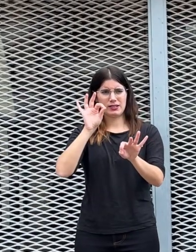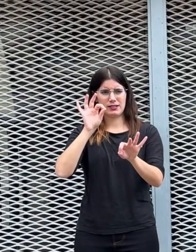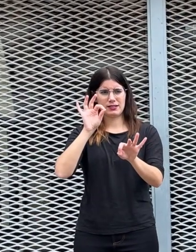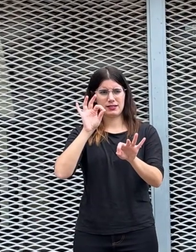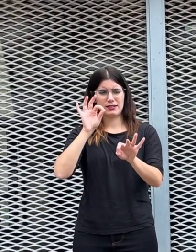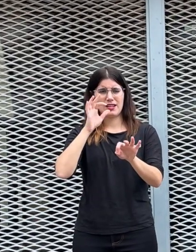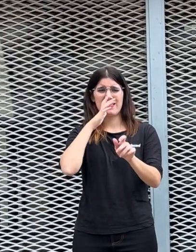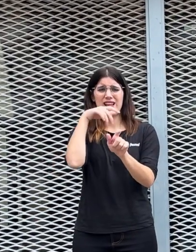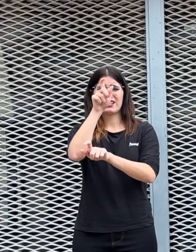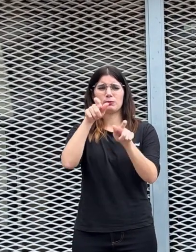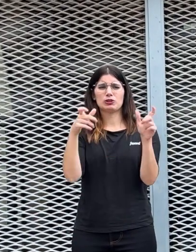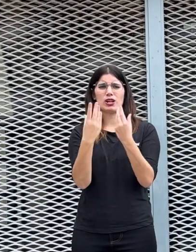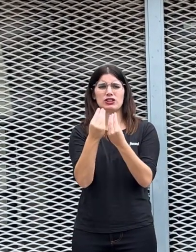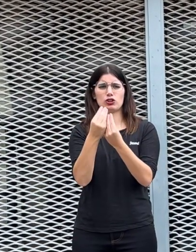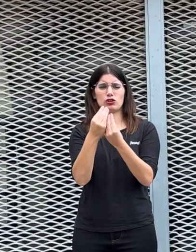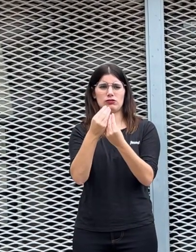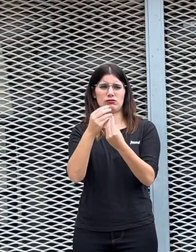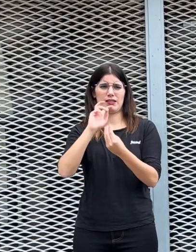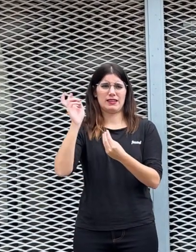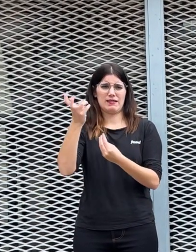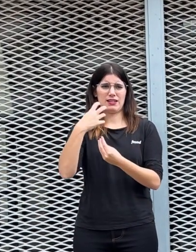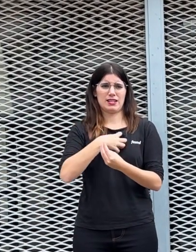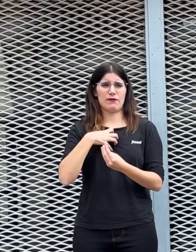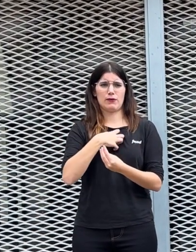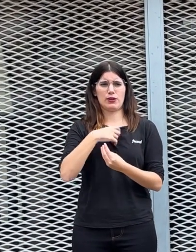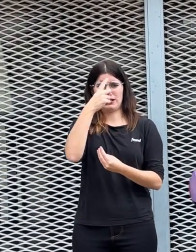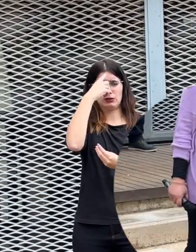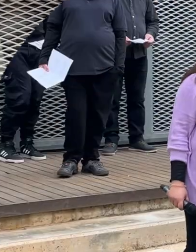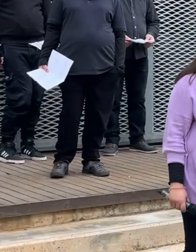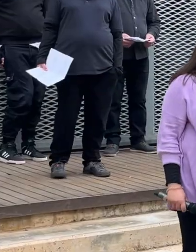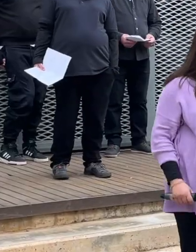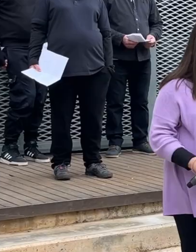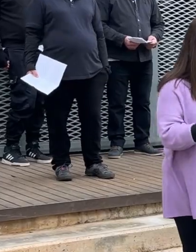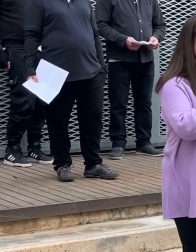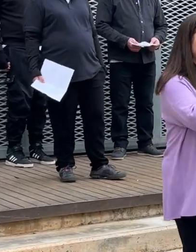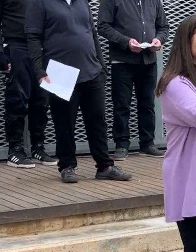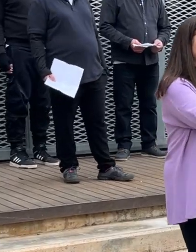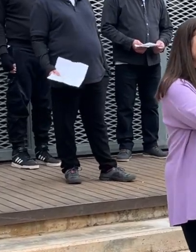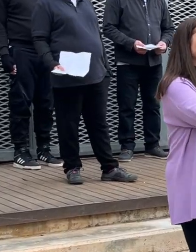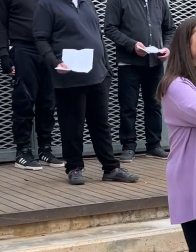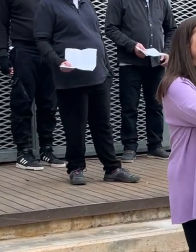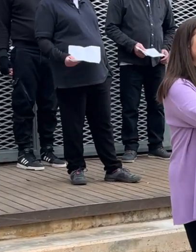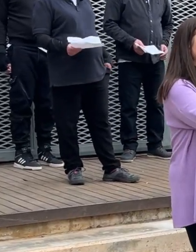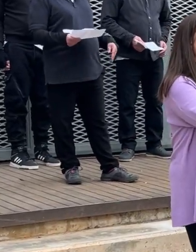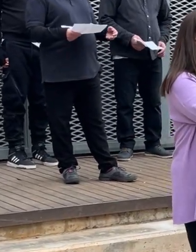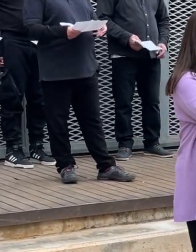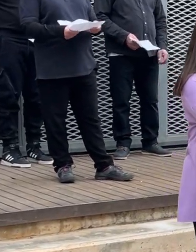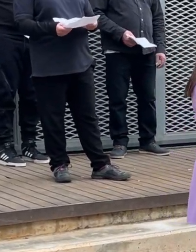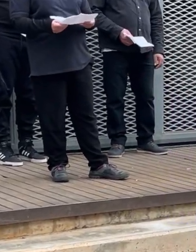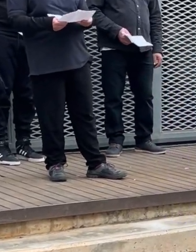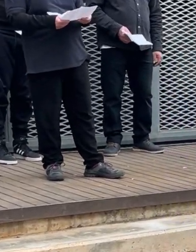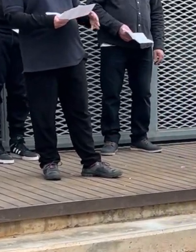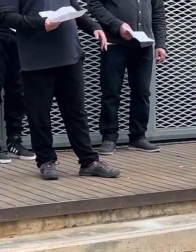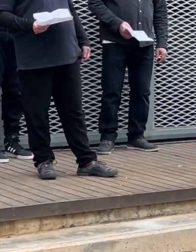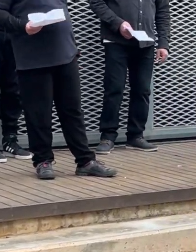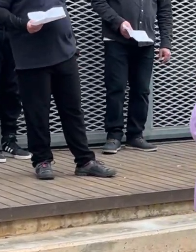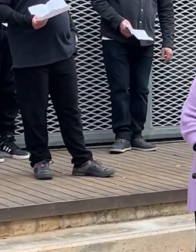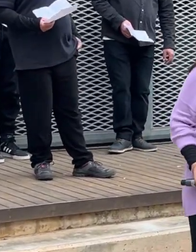las personas con diversidad funcional intelectual. Gracias. Vamos todo el mundo bailando.